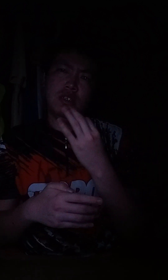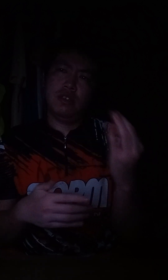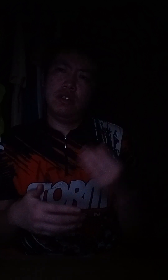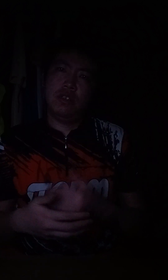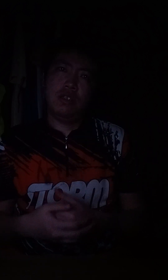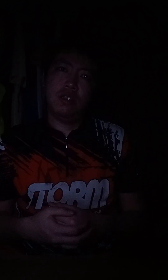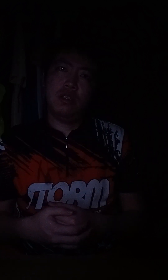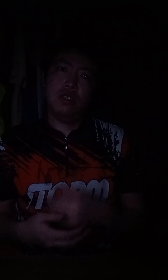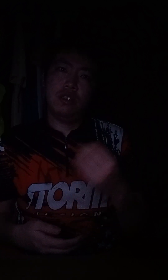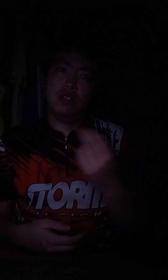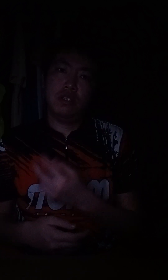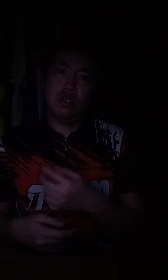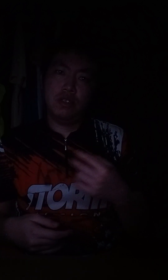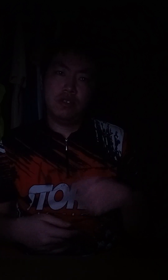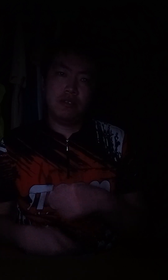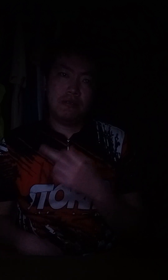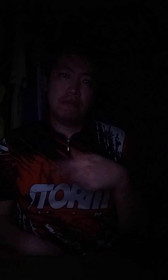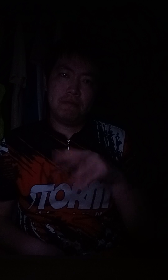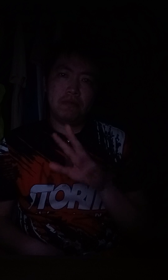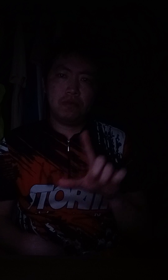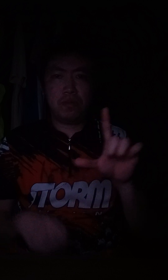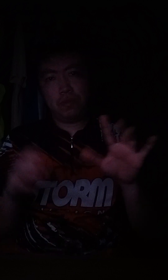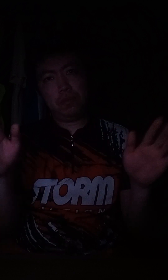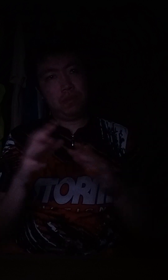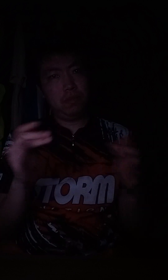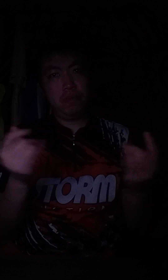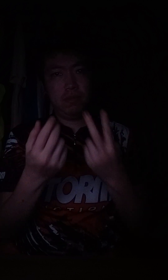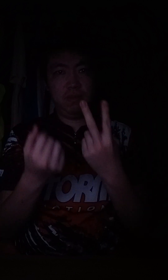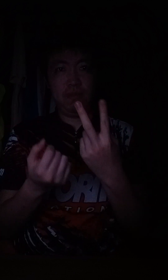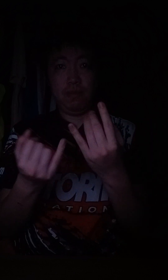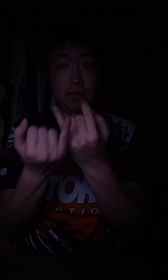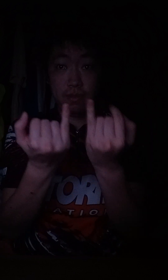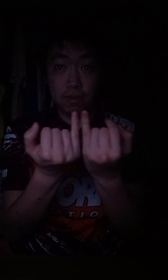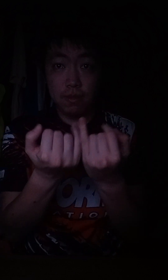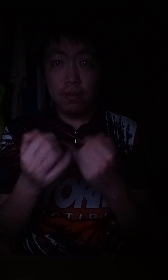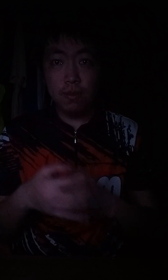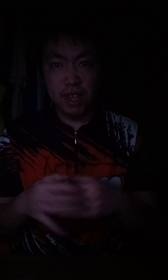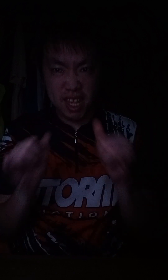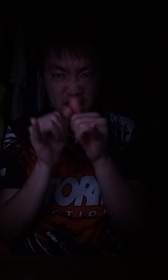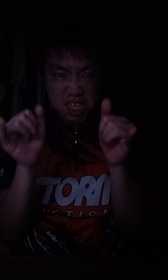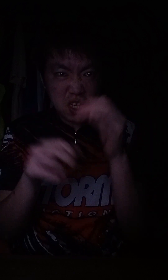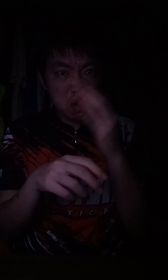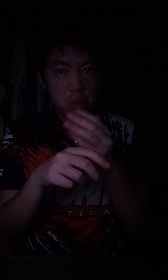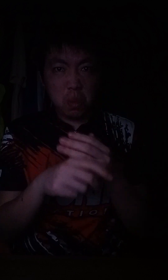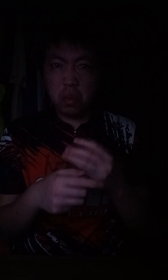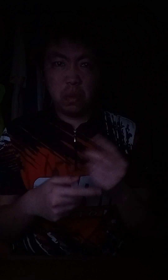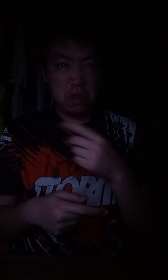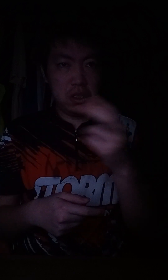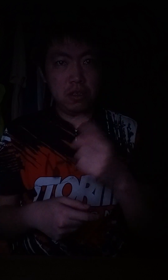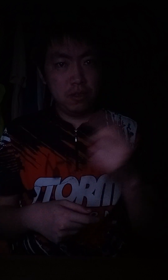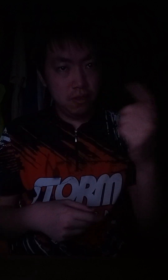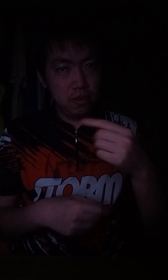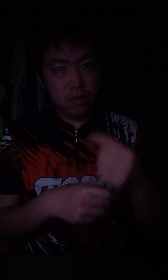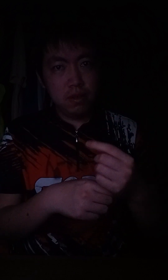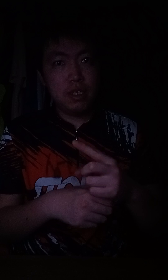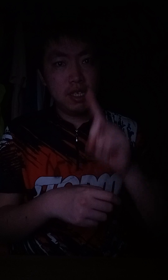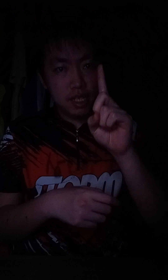저희 현재 75세 인분이 두 분이 계시는데요. 사람이 없다 보니까 저희가 사정해서 1년만